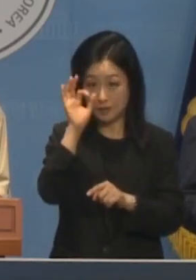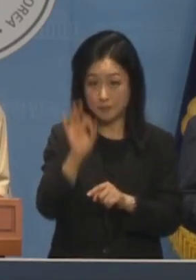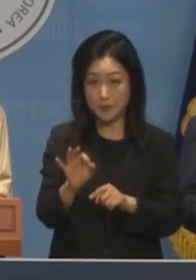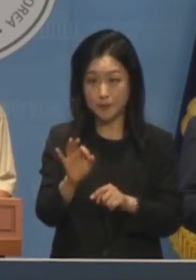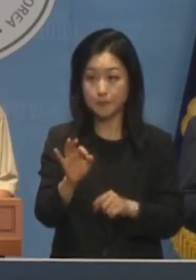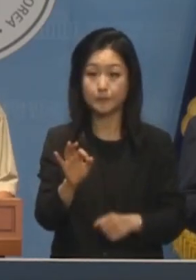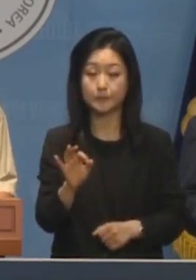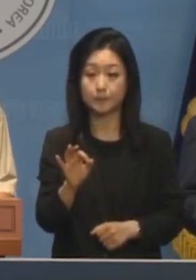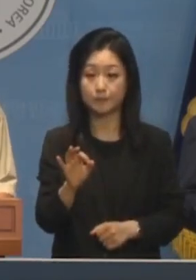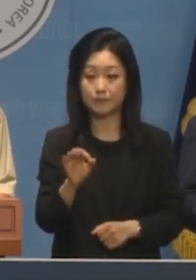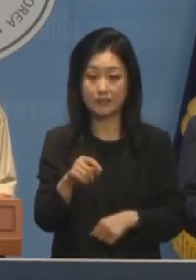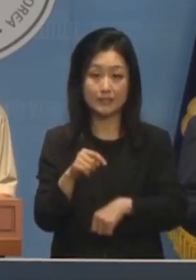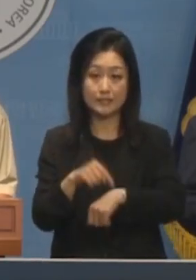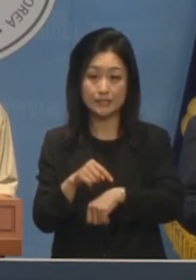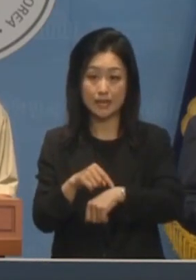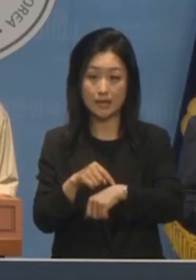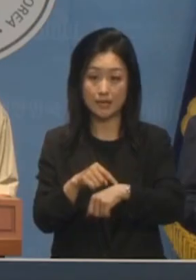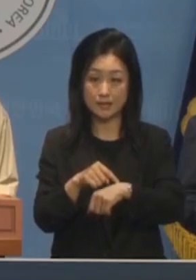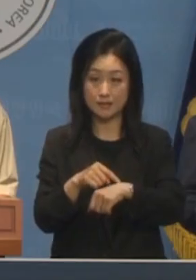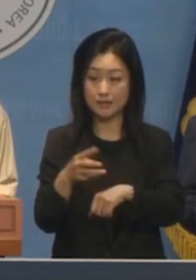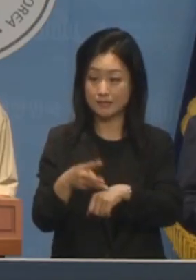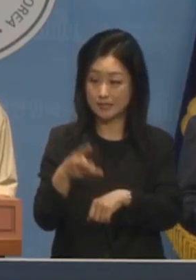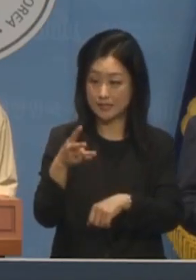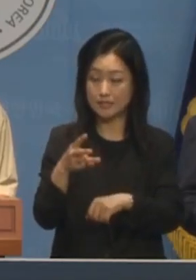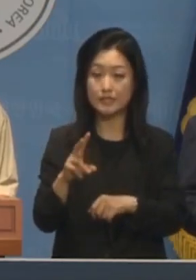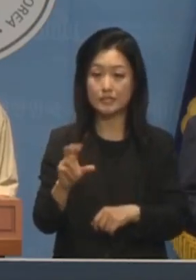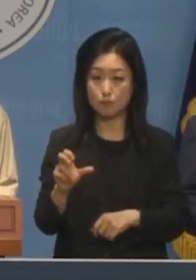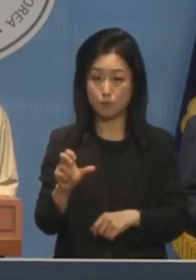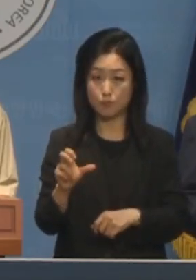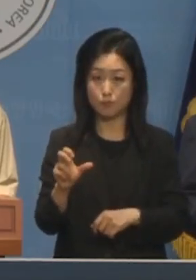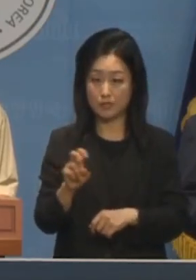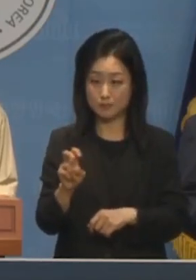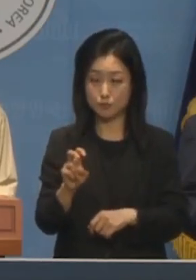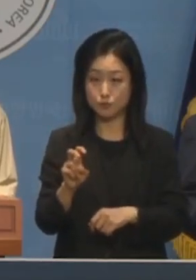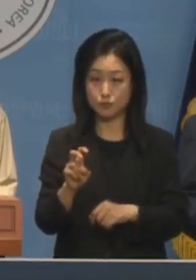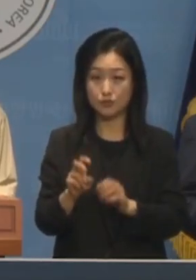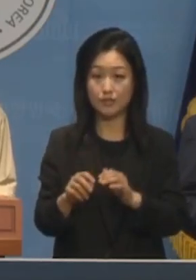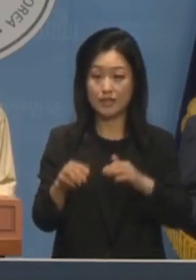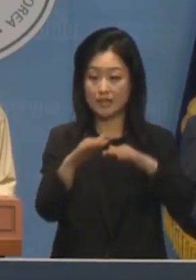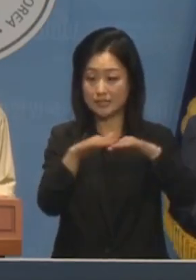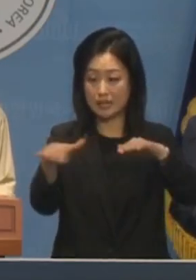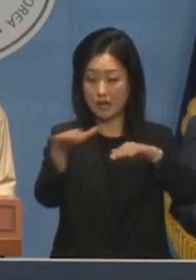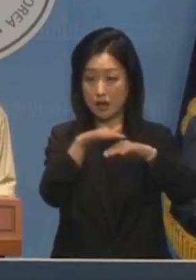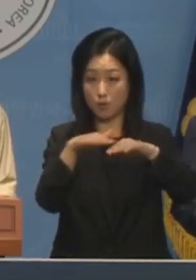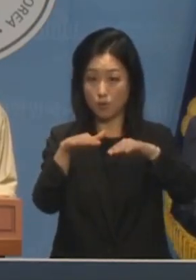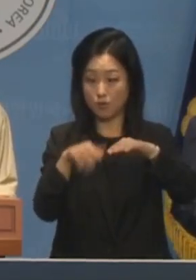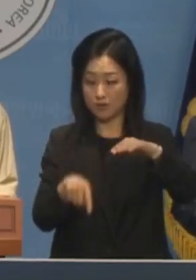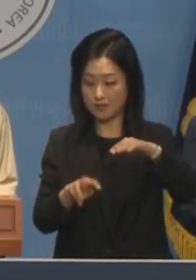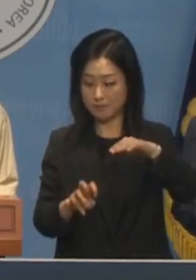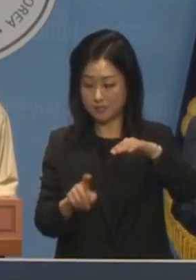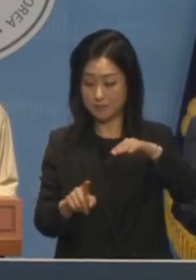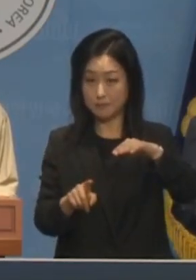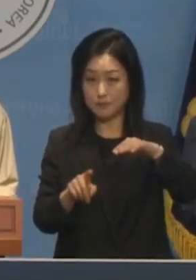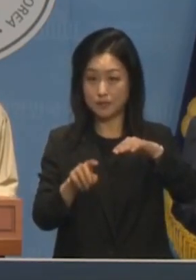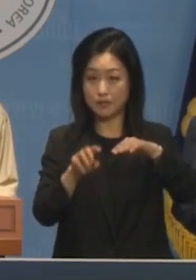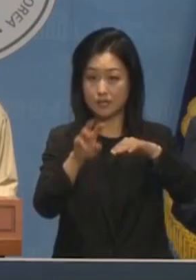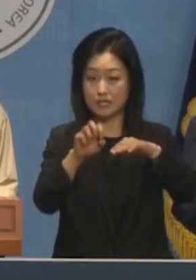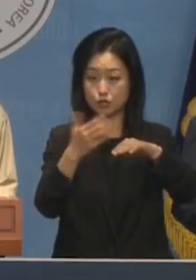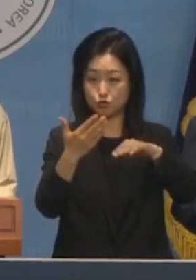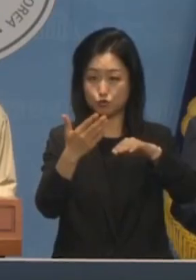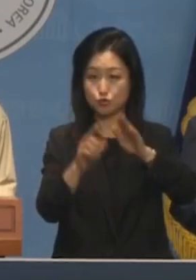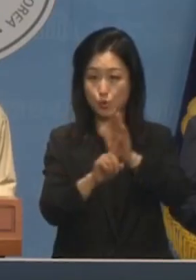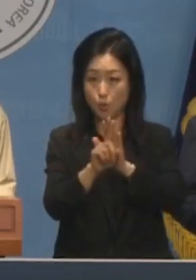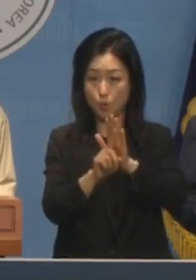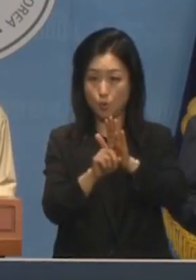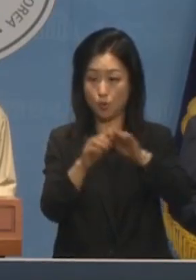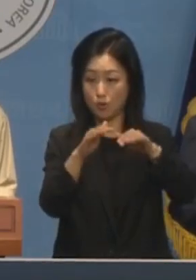채수했습니다. 채수 시간은 15시 20분이었고 상온이 31도, 수온이 29.1도였습니다.